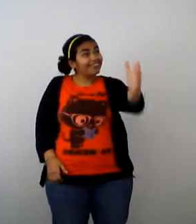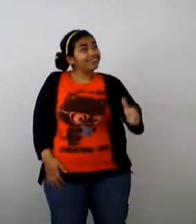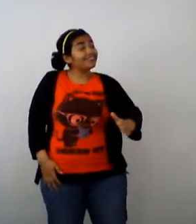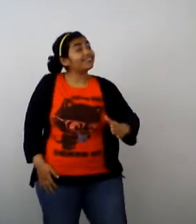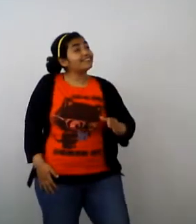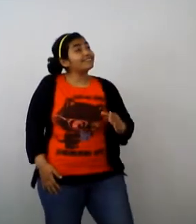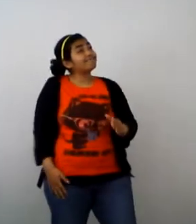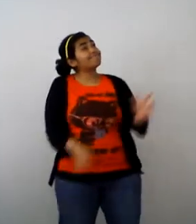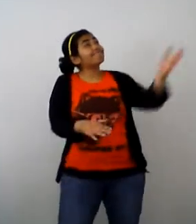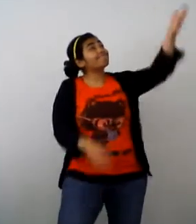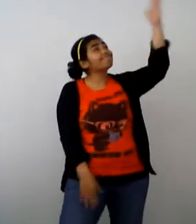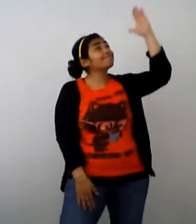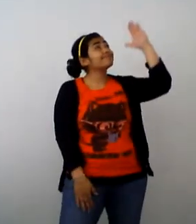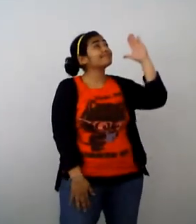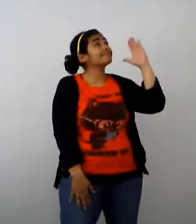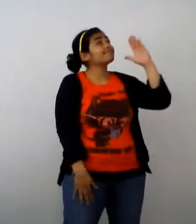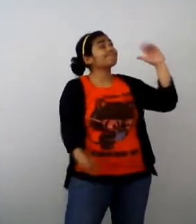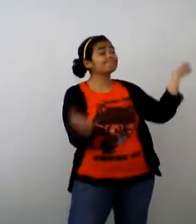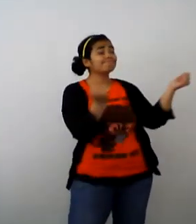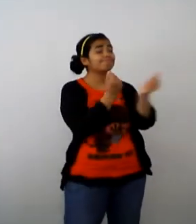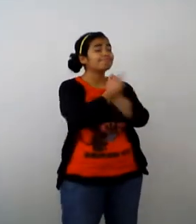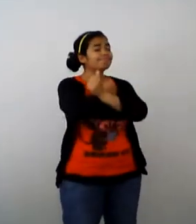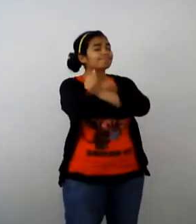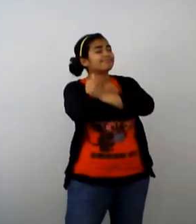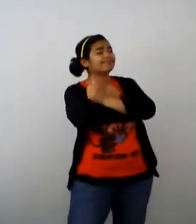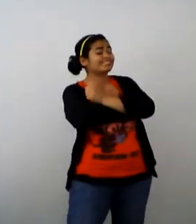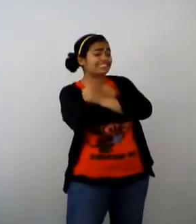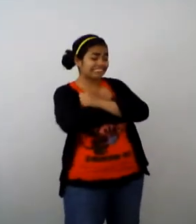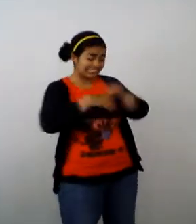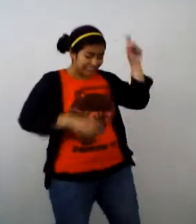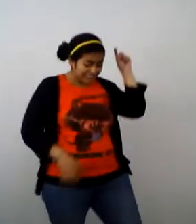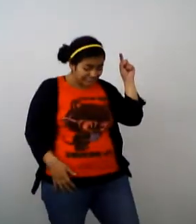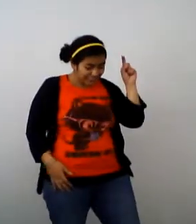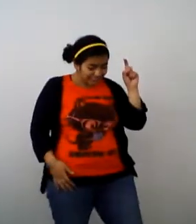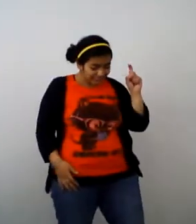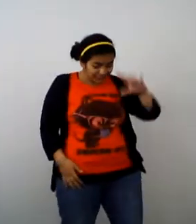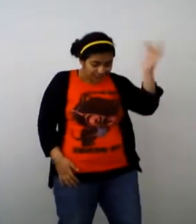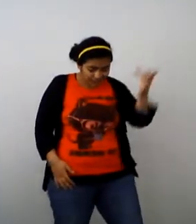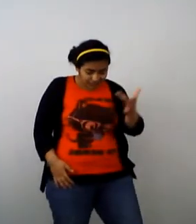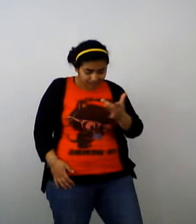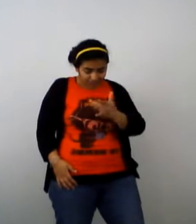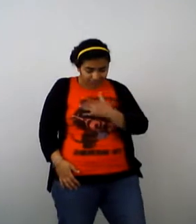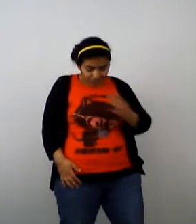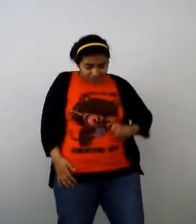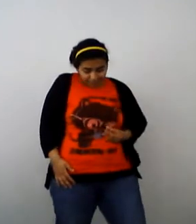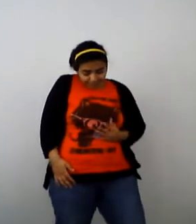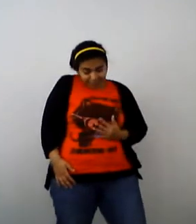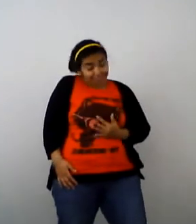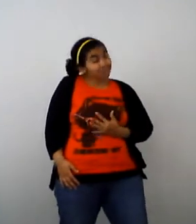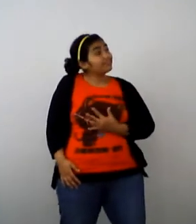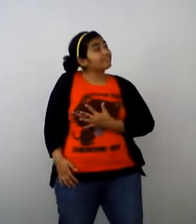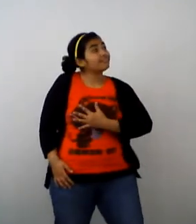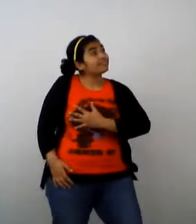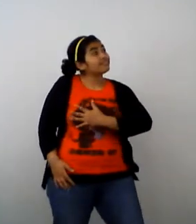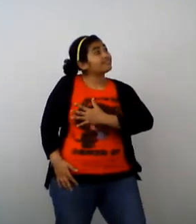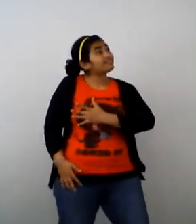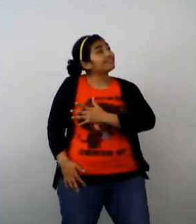Te necesito, Dios. Te necesito, Dios.